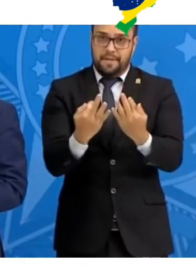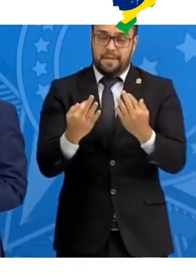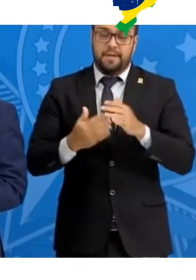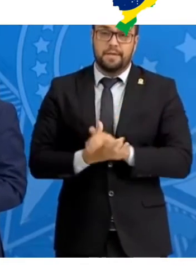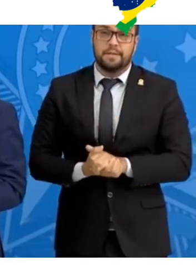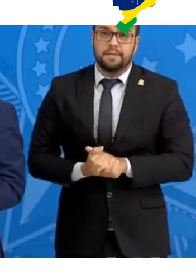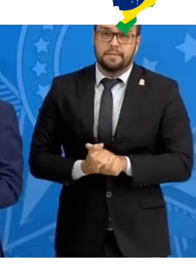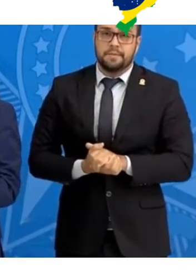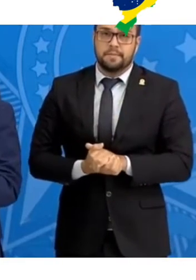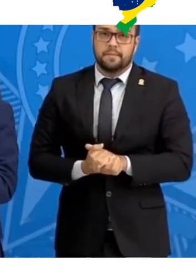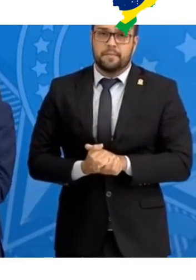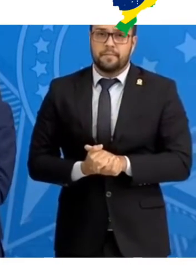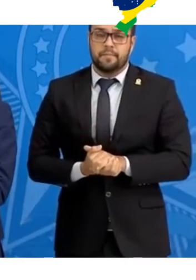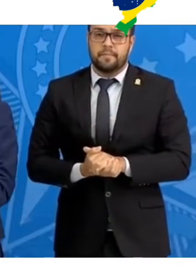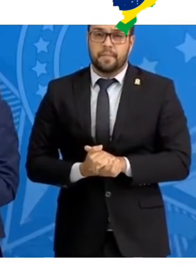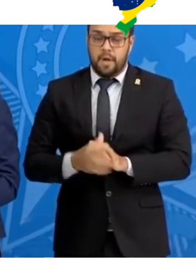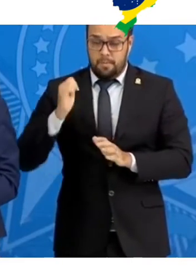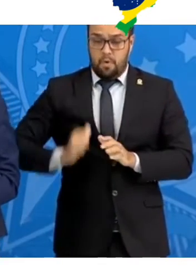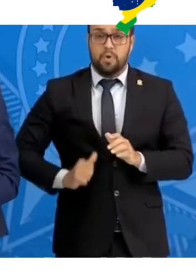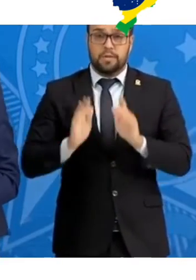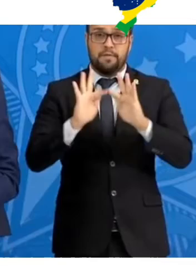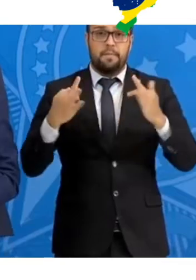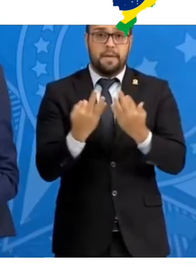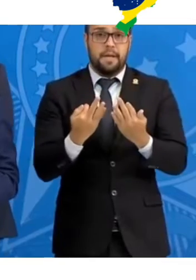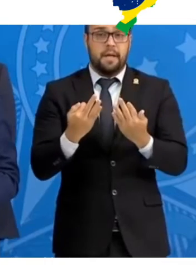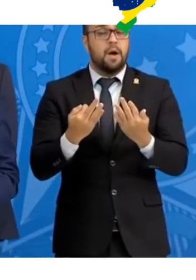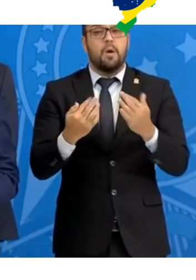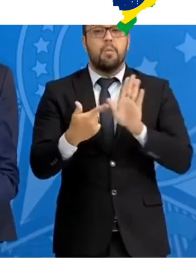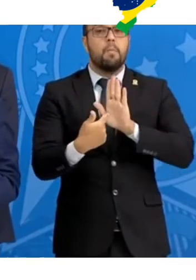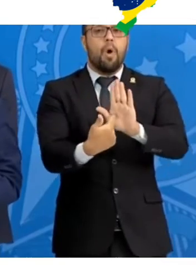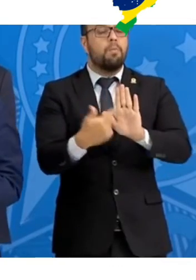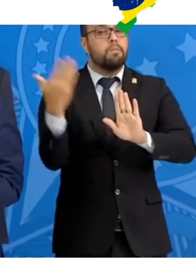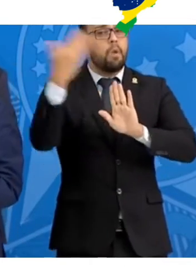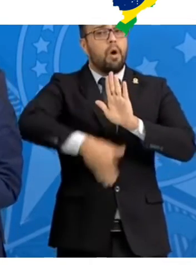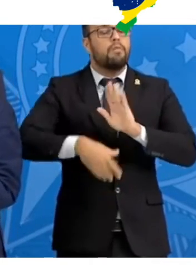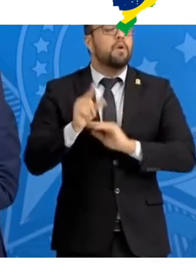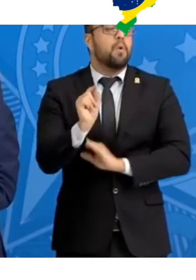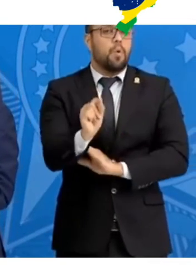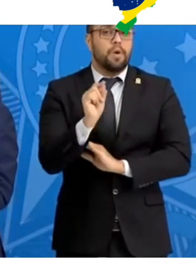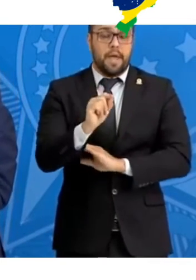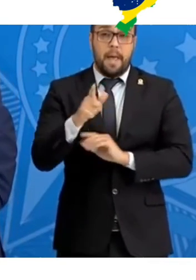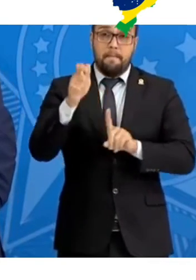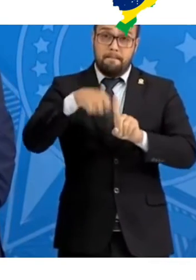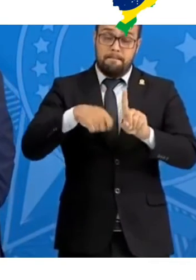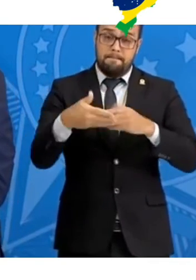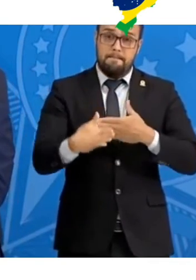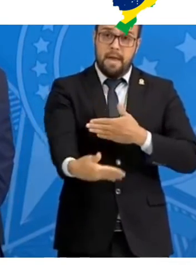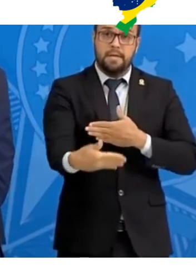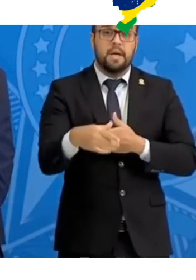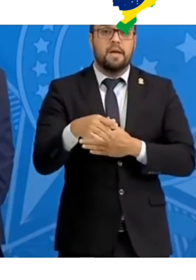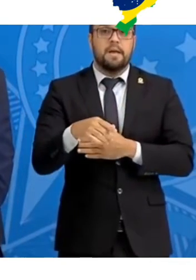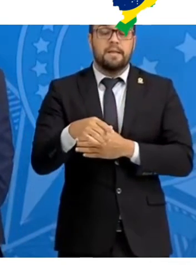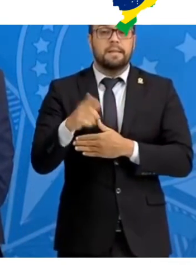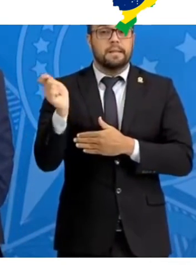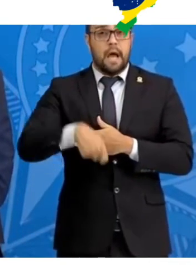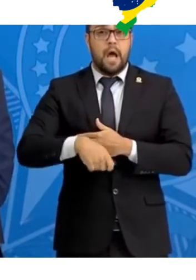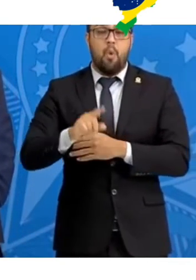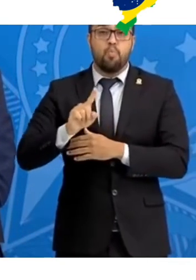nós temos a afirmação de que neste mês nós devemos inserir